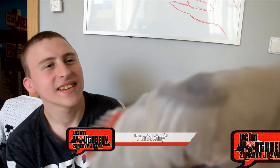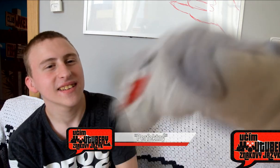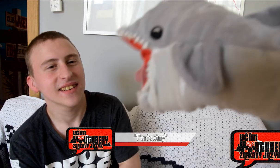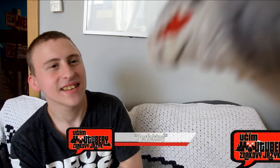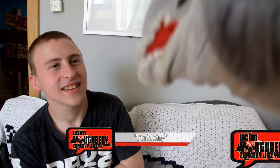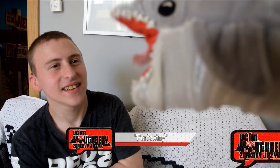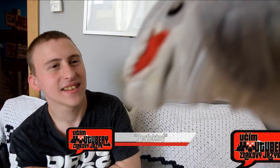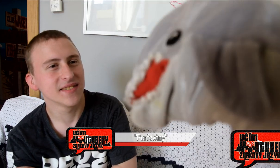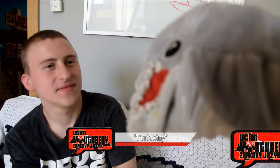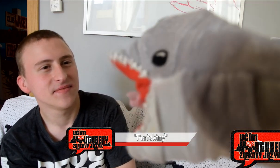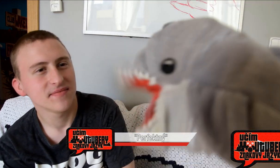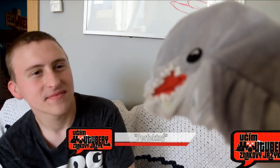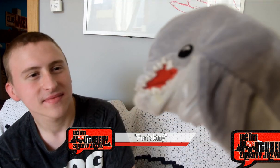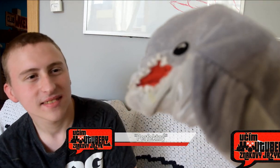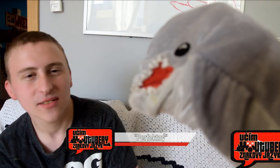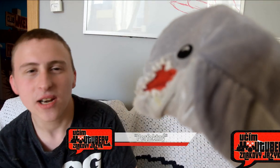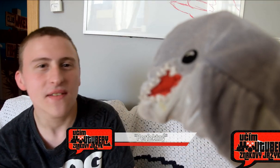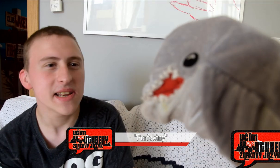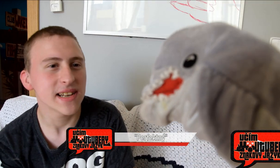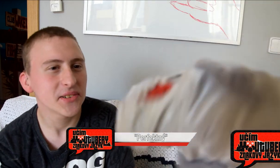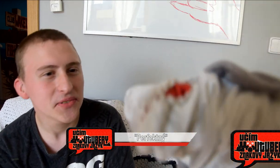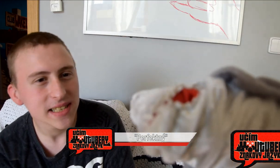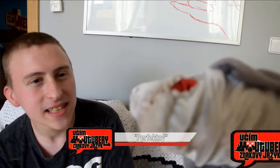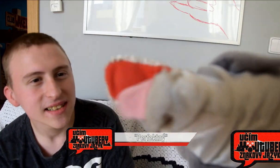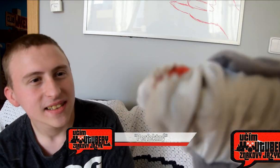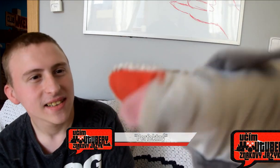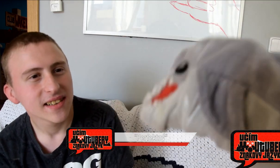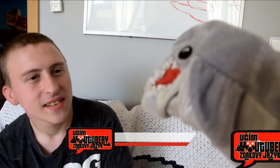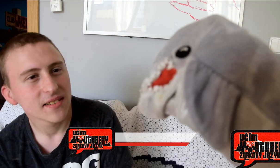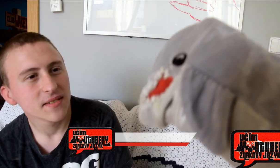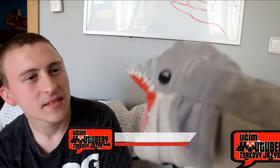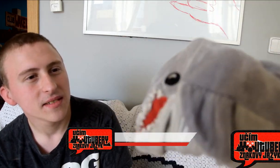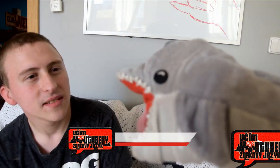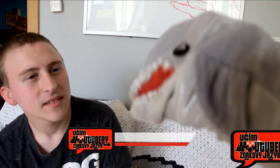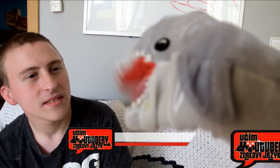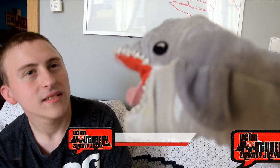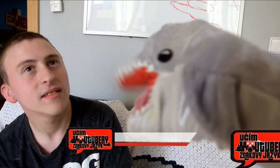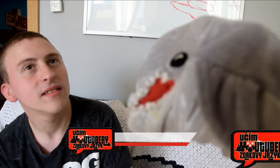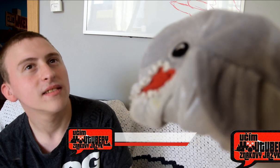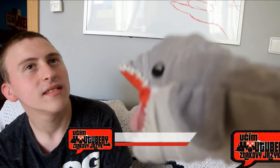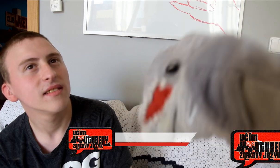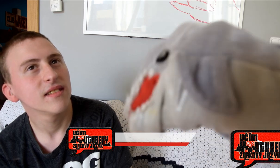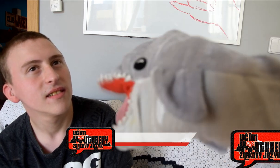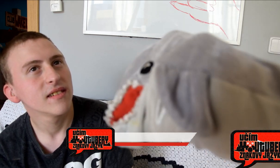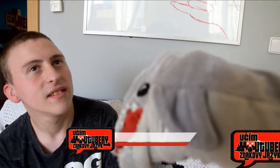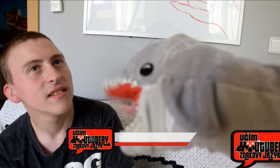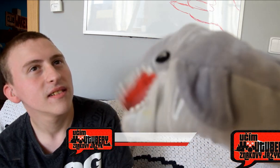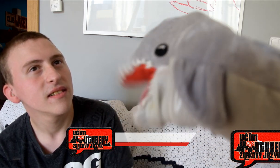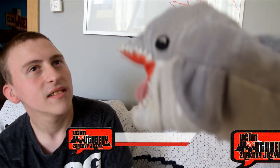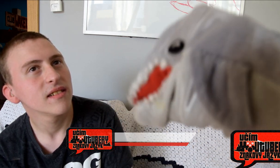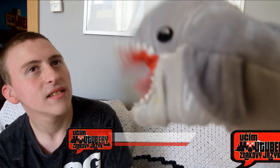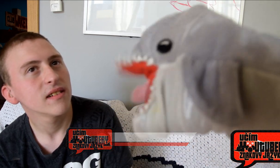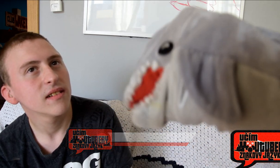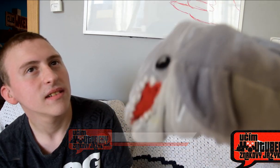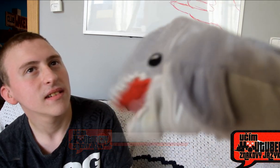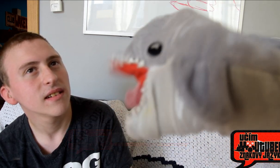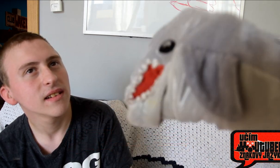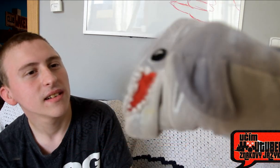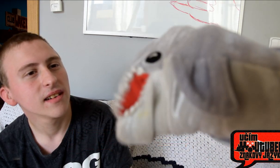Perfektní. Moc mi to nejde. To nevadí, Adolfine. Dobře. Hele, Maxi, vyzkoušíš náš teďka s Rockstarem, komu to jde líp a komu